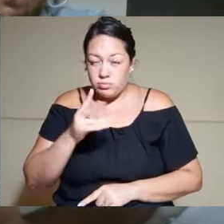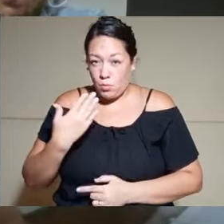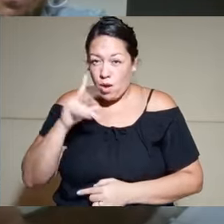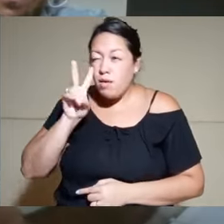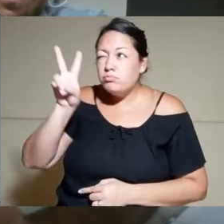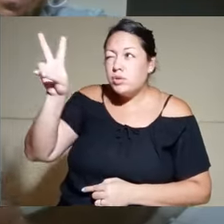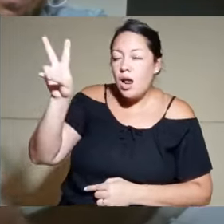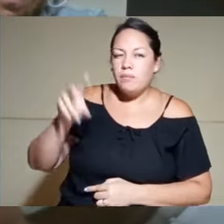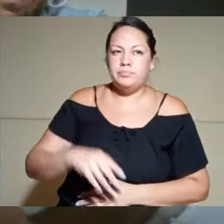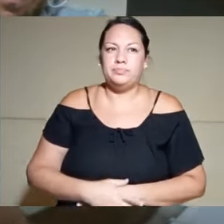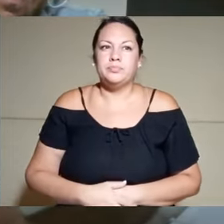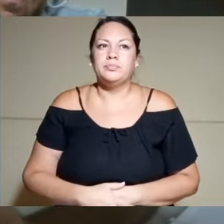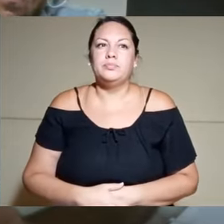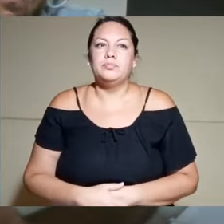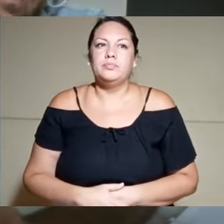rombo.